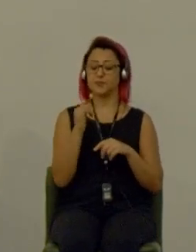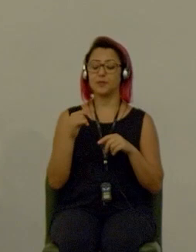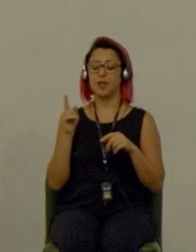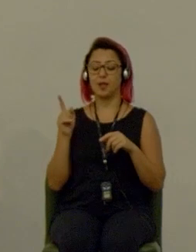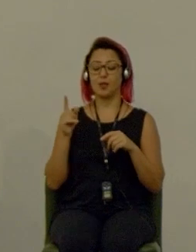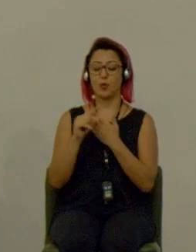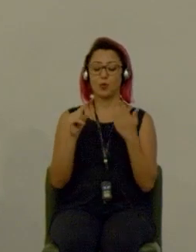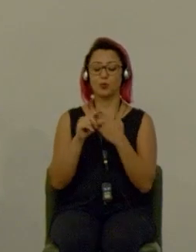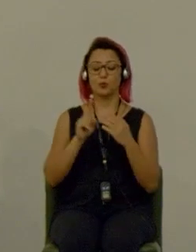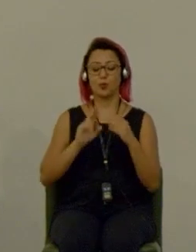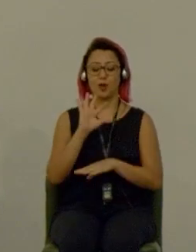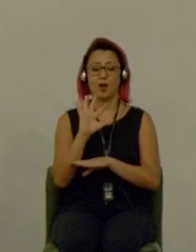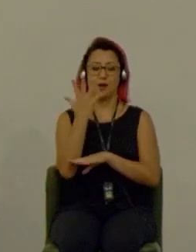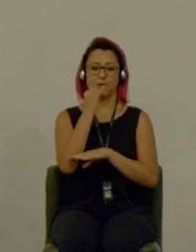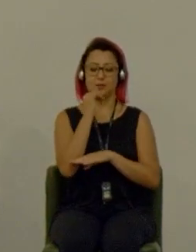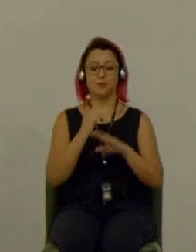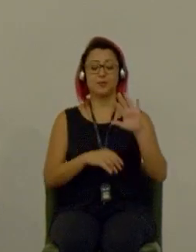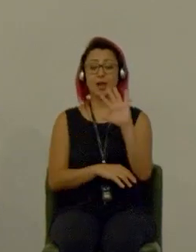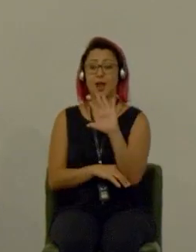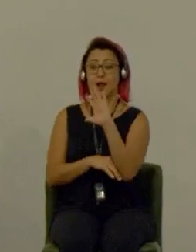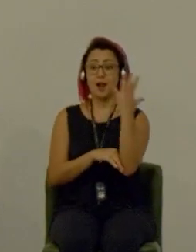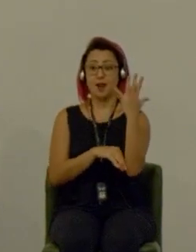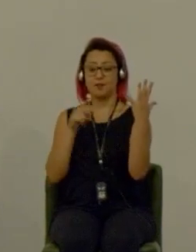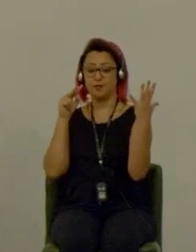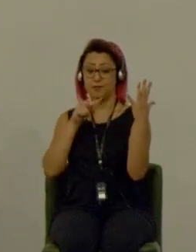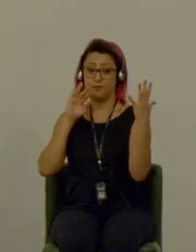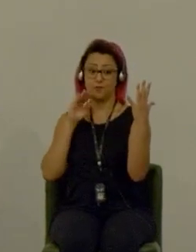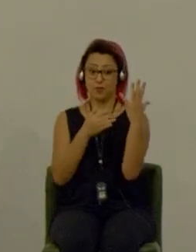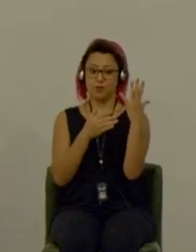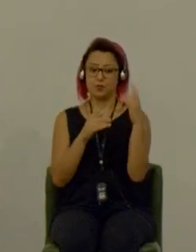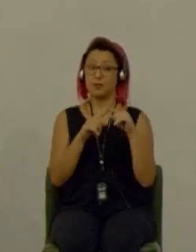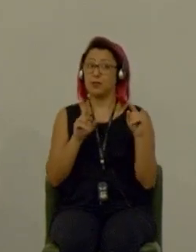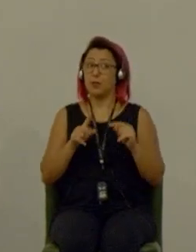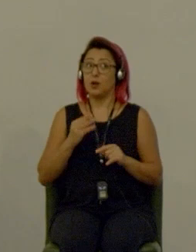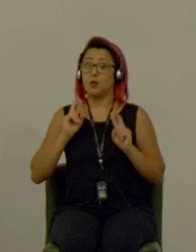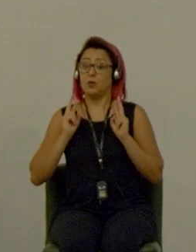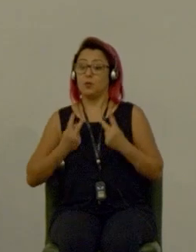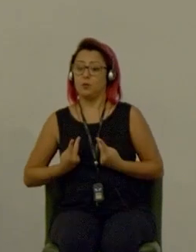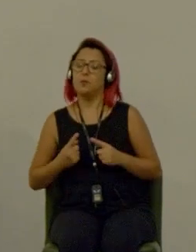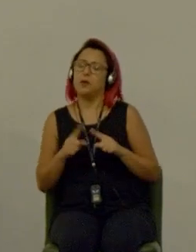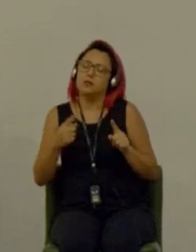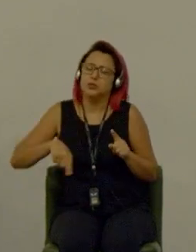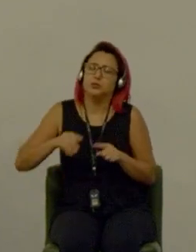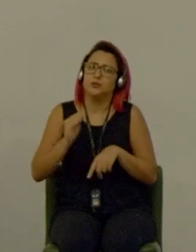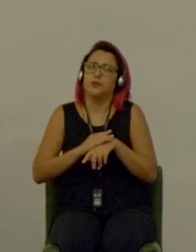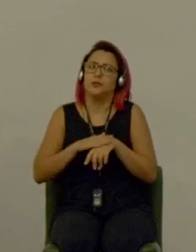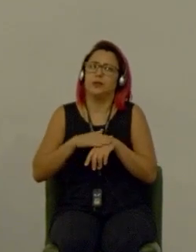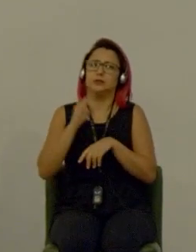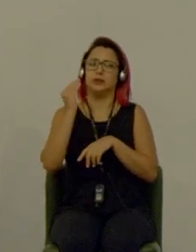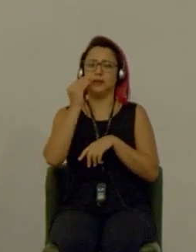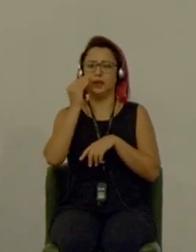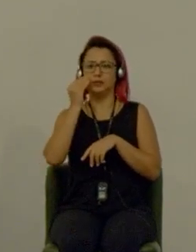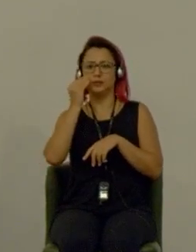ça, donc on en a fait plein après des essais à partir de ces lentilles-là. Donc